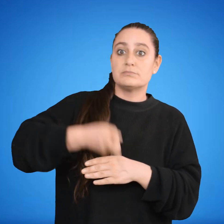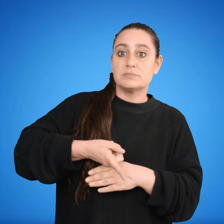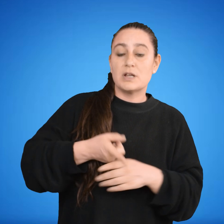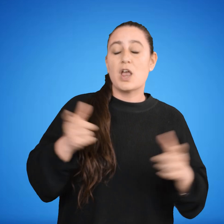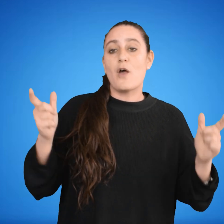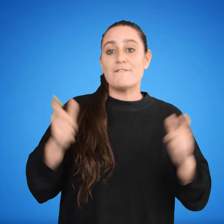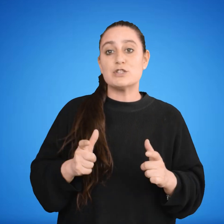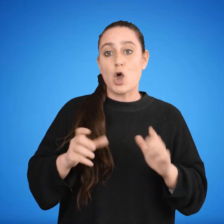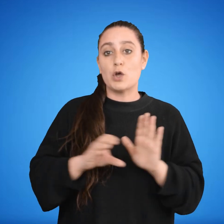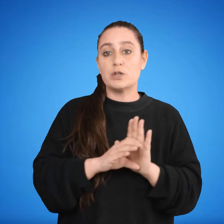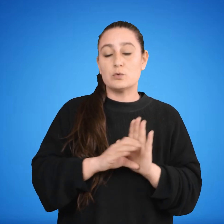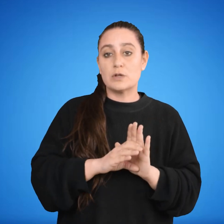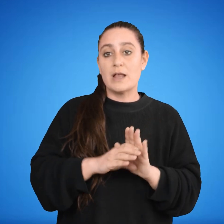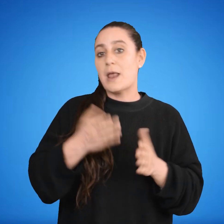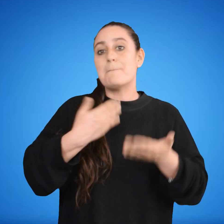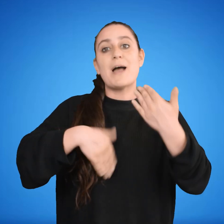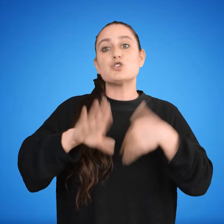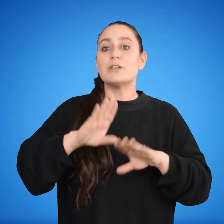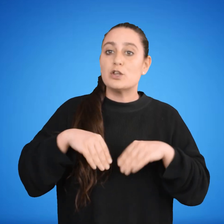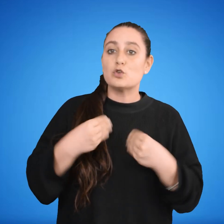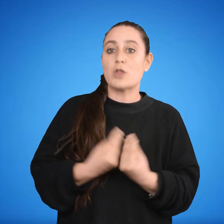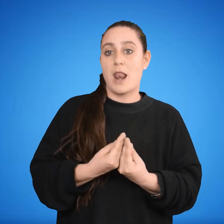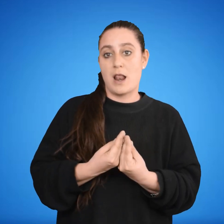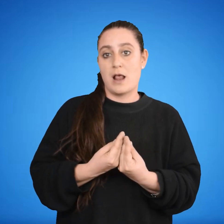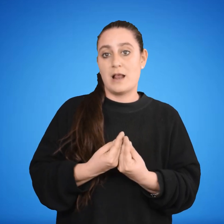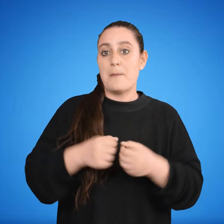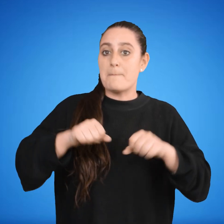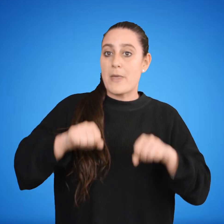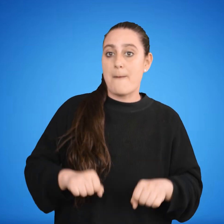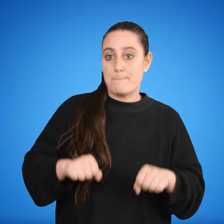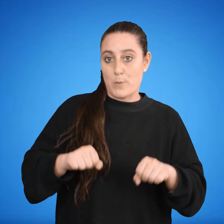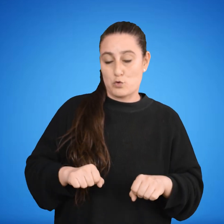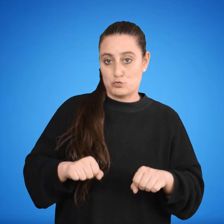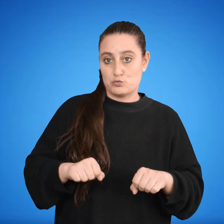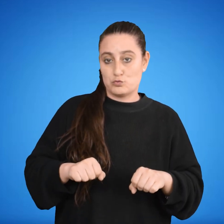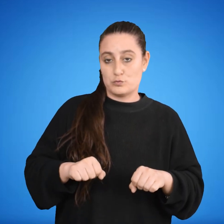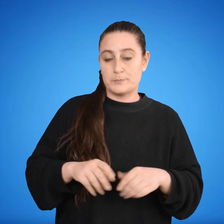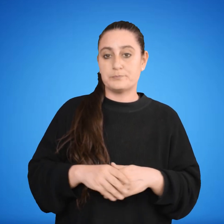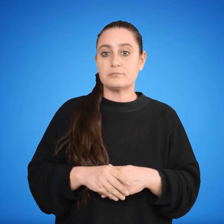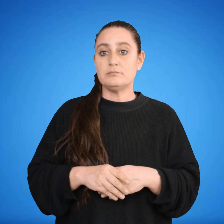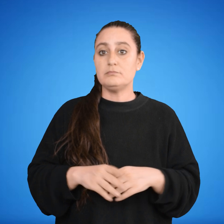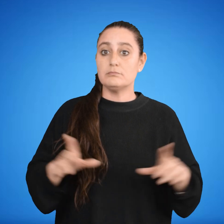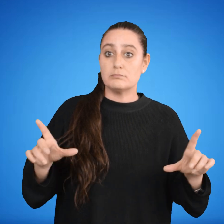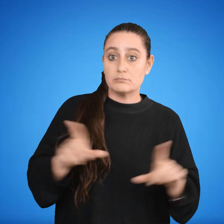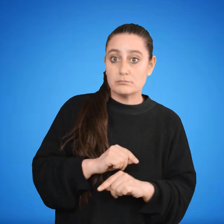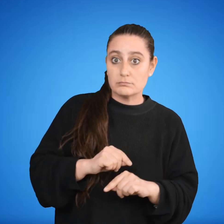por mayoría absoluta del número total de convencionales, debiendo terminar sus tareas dentro del año, contado desde la fecha